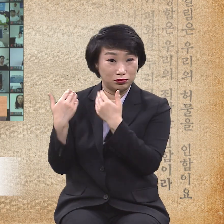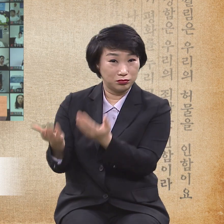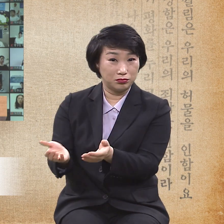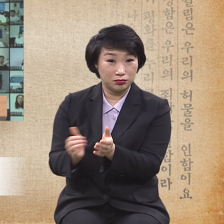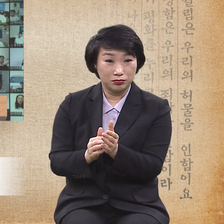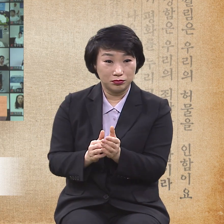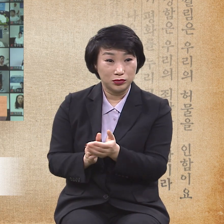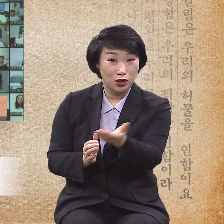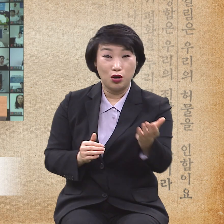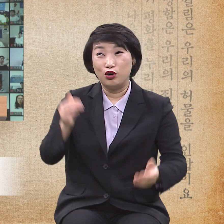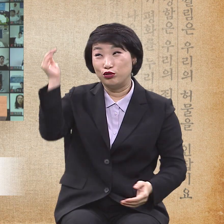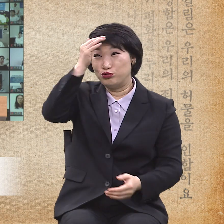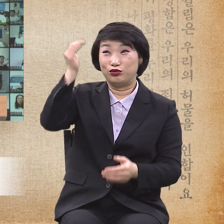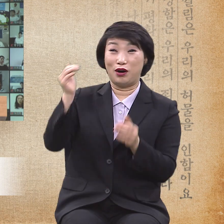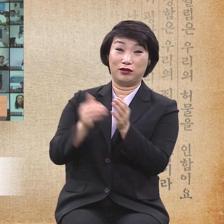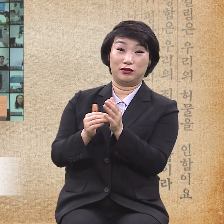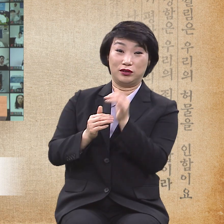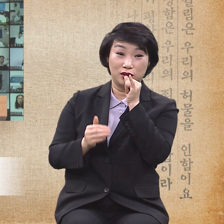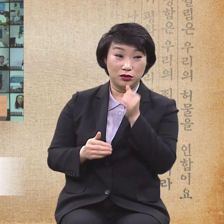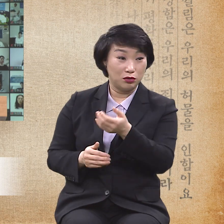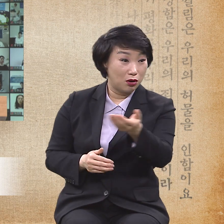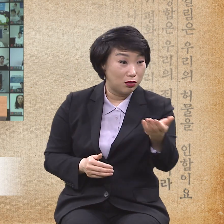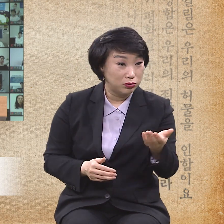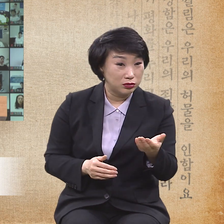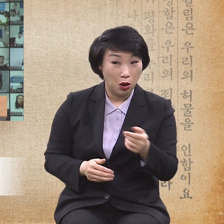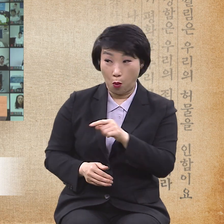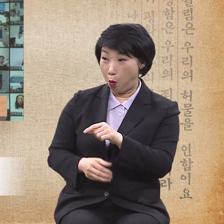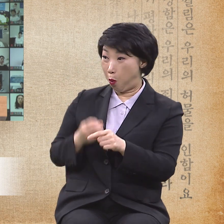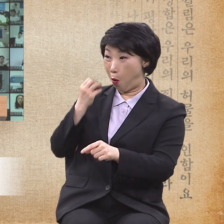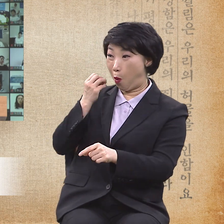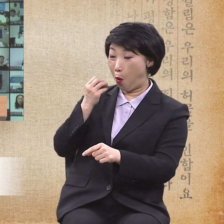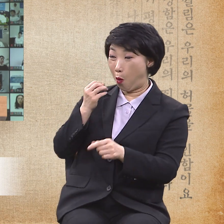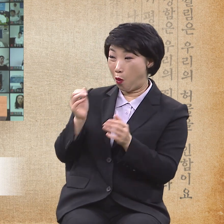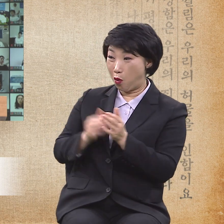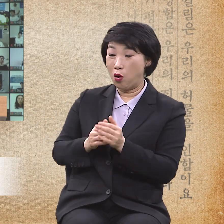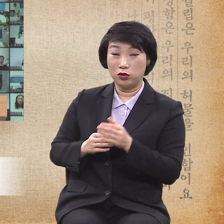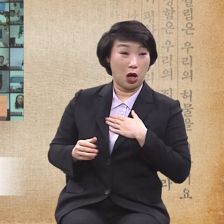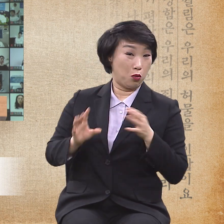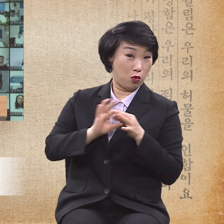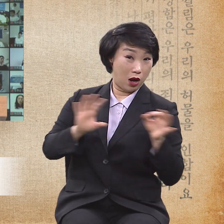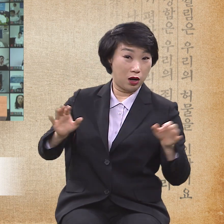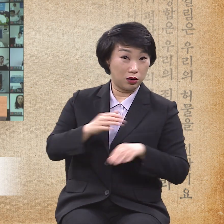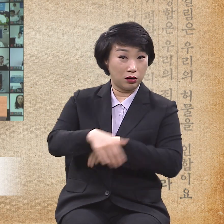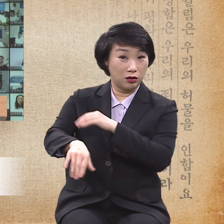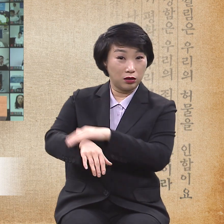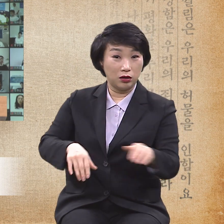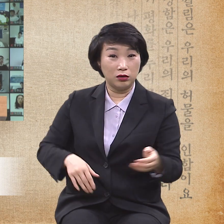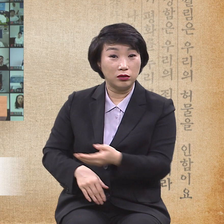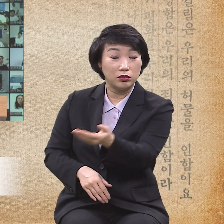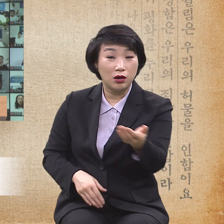내던져버렸는지 구경만 하고 말았는지 저런 것도 있네 하고 나와 상관없는지